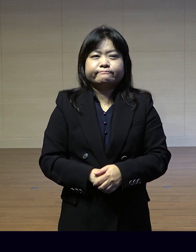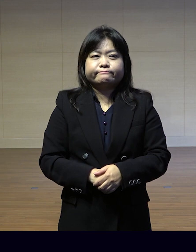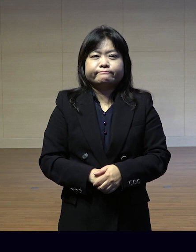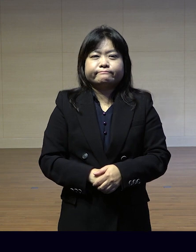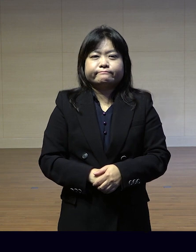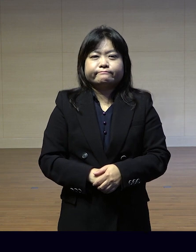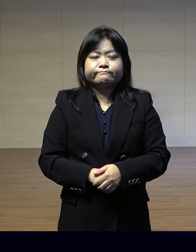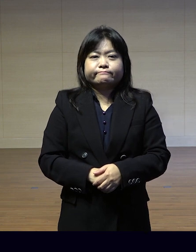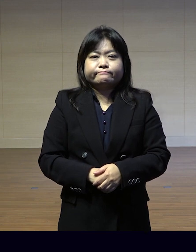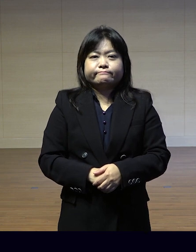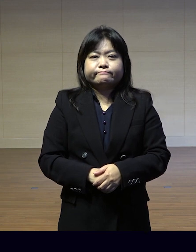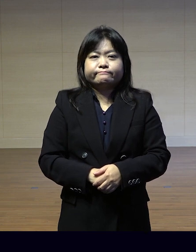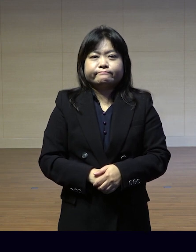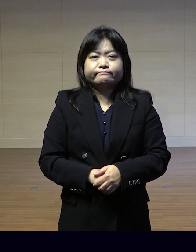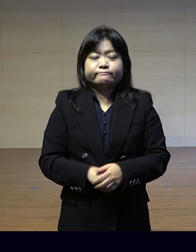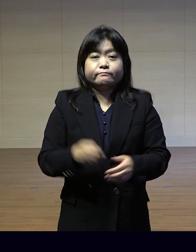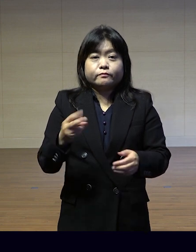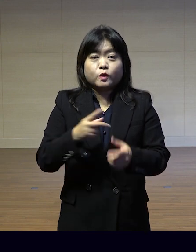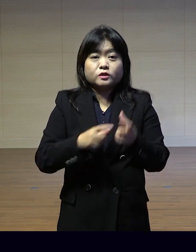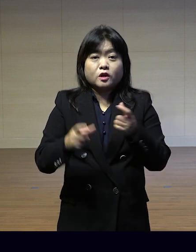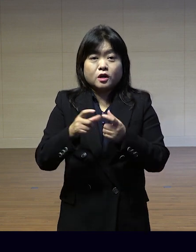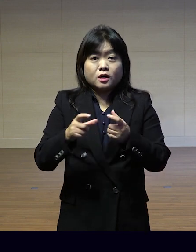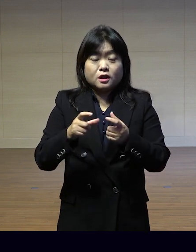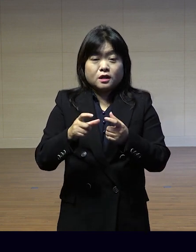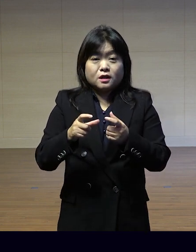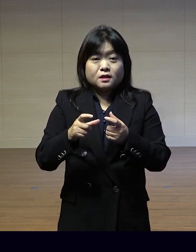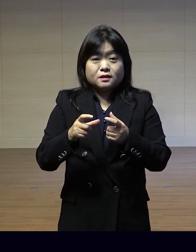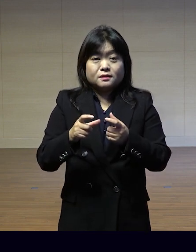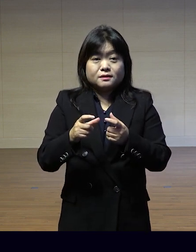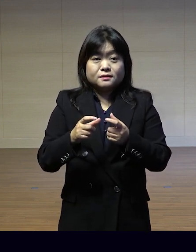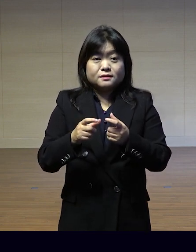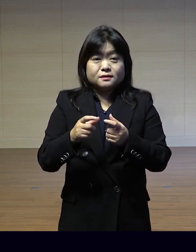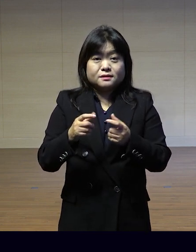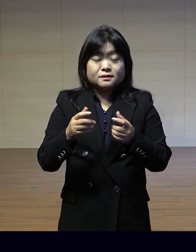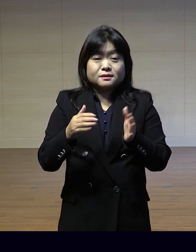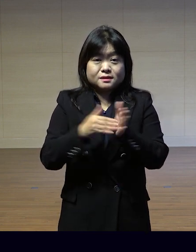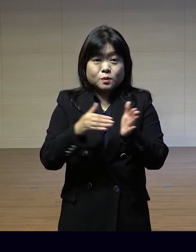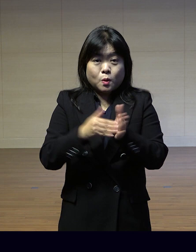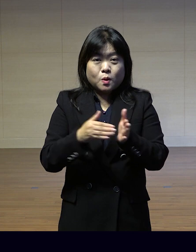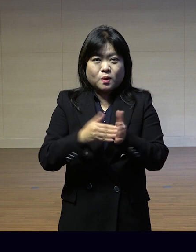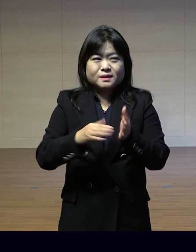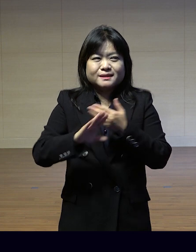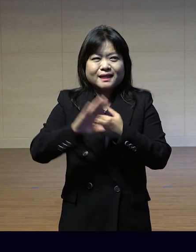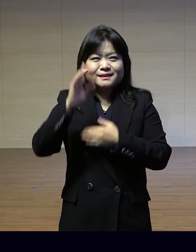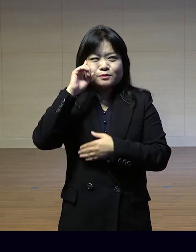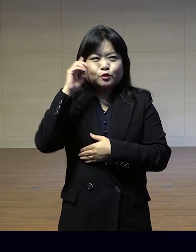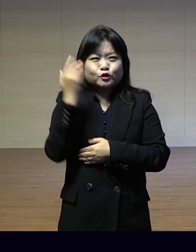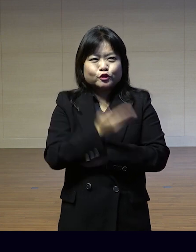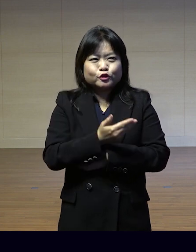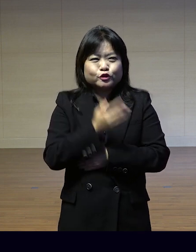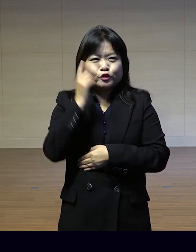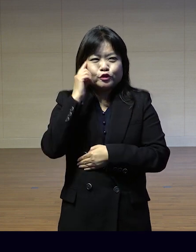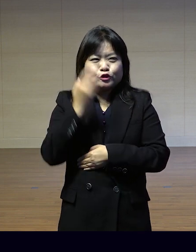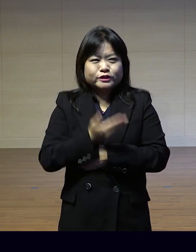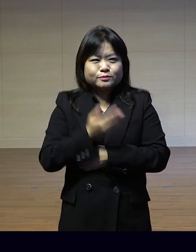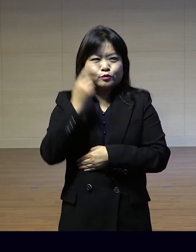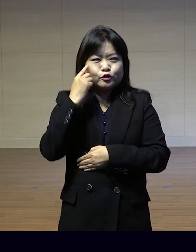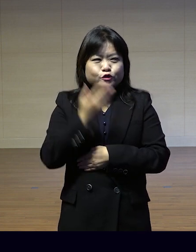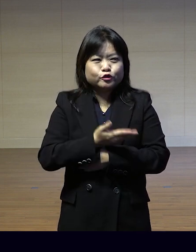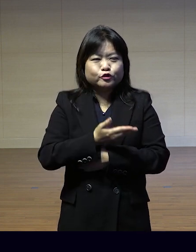예. 뭐 더 그걸 길게 진행할 수도 있는 문제지만 여기서 끊고 다른 질문도 받고 답변 드리도록